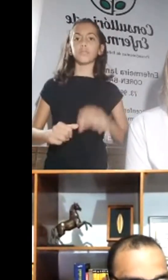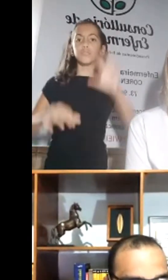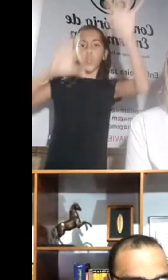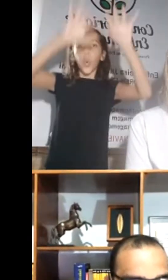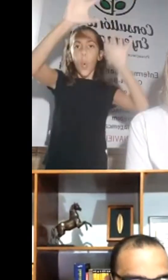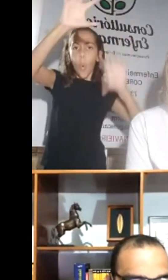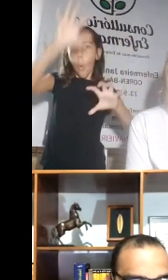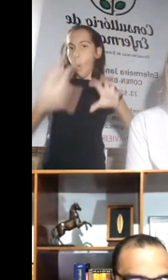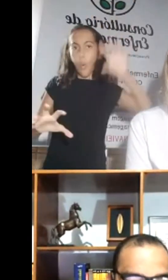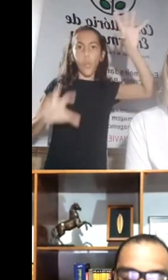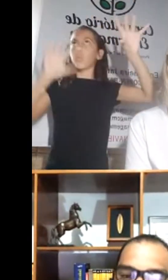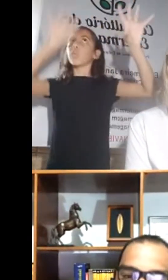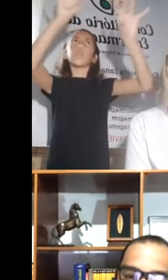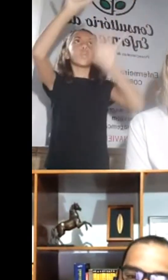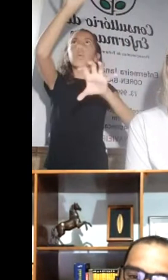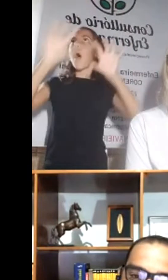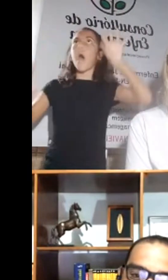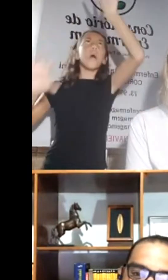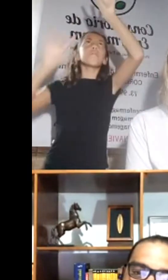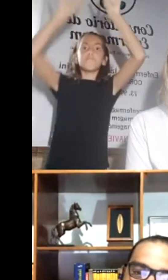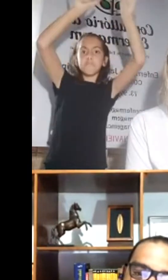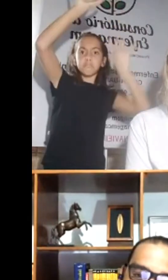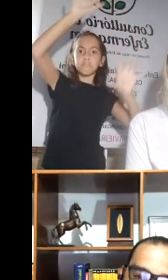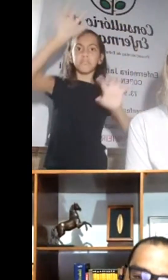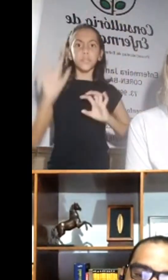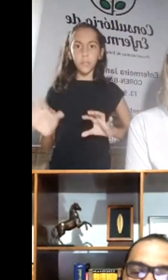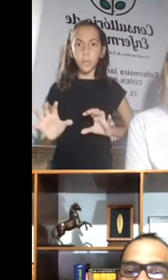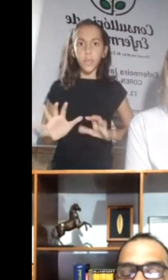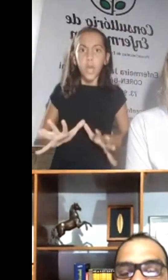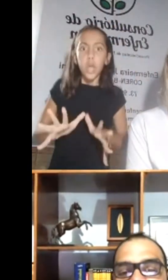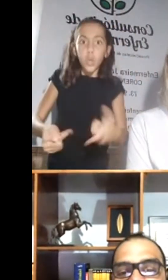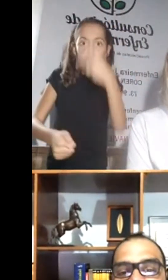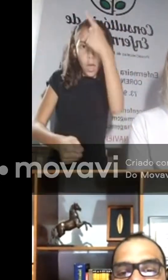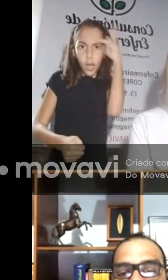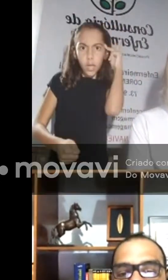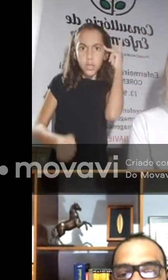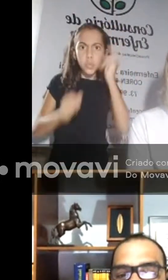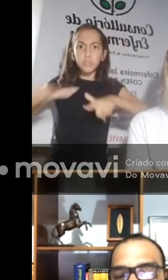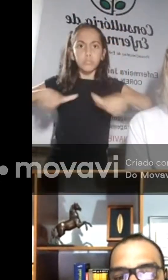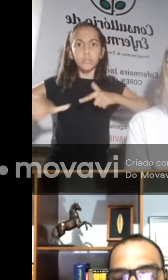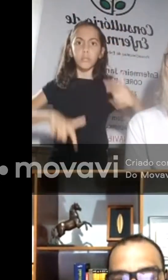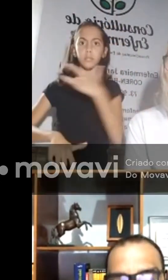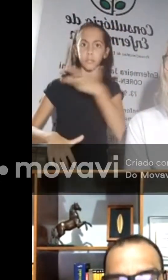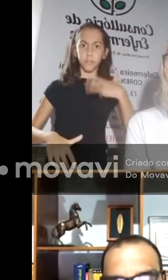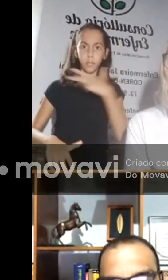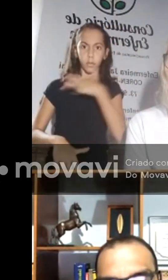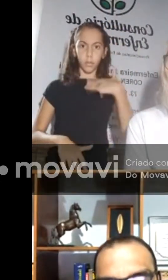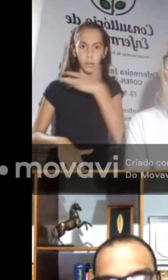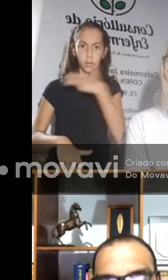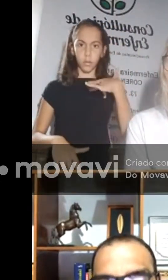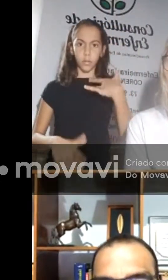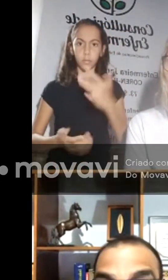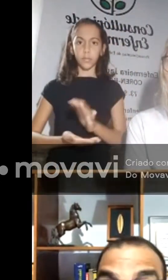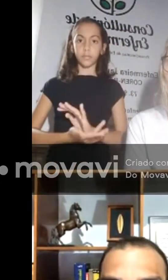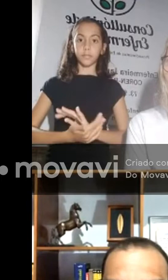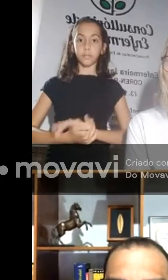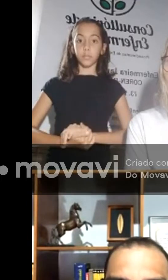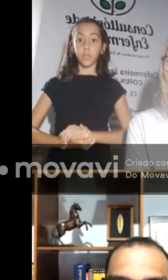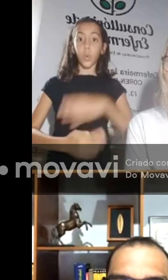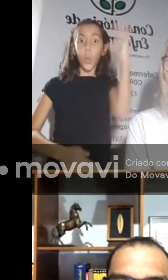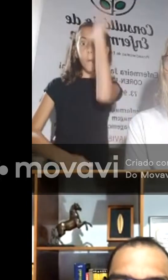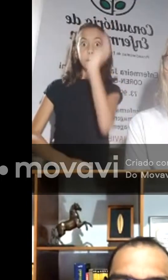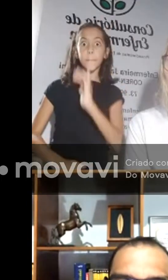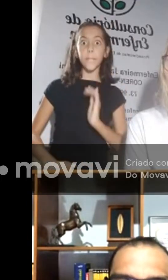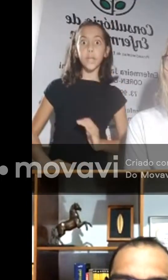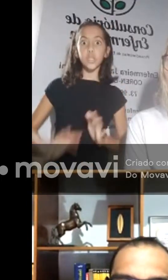de das outras cidades que a gente está aqui trabalhando, né? Cipó. Então, o pessoal do Brasil inteiro e do mundo hoje